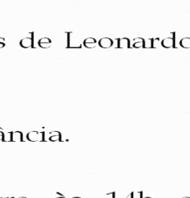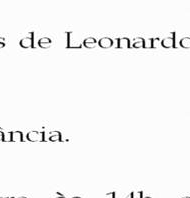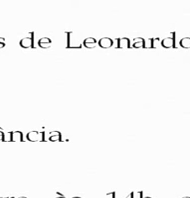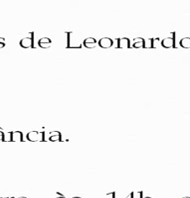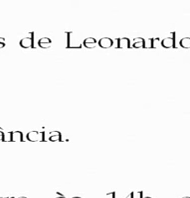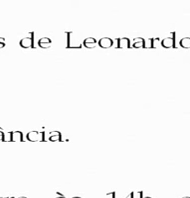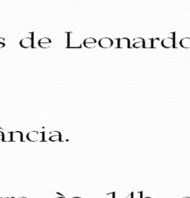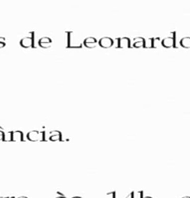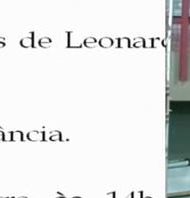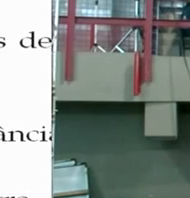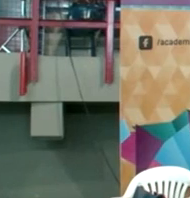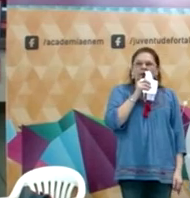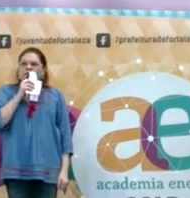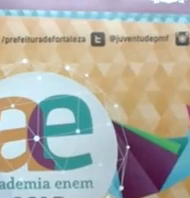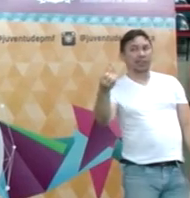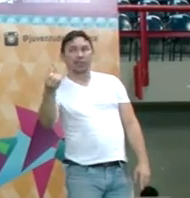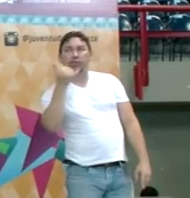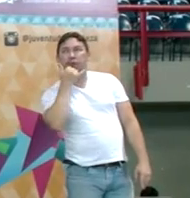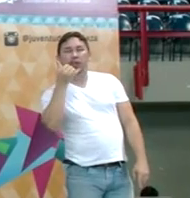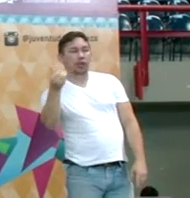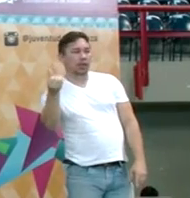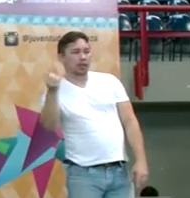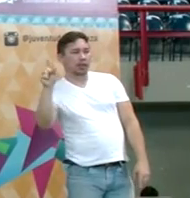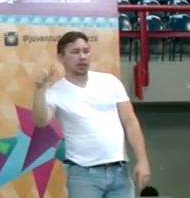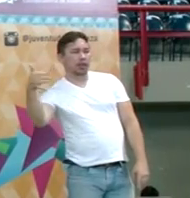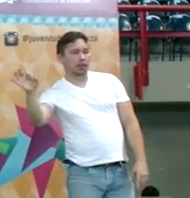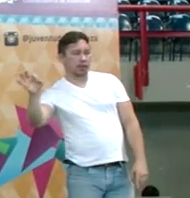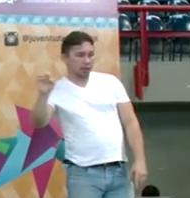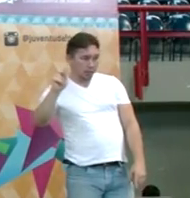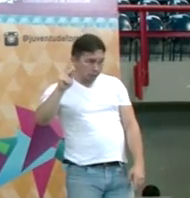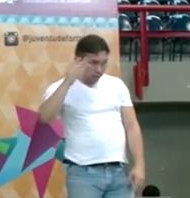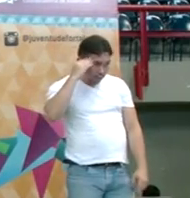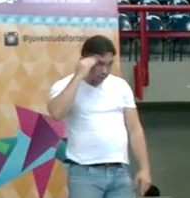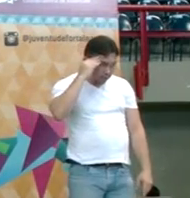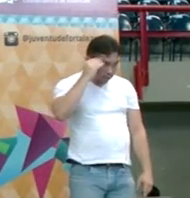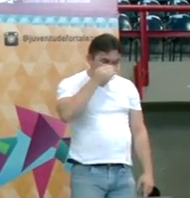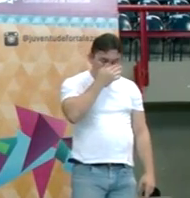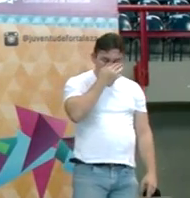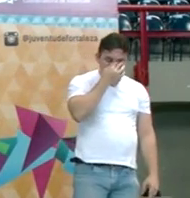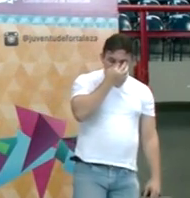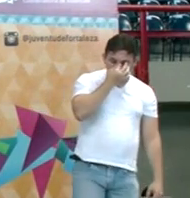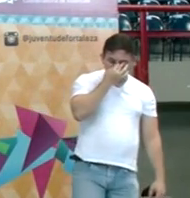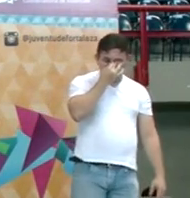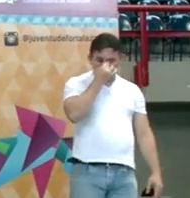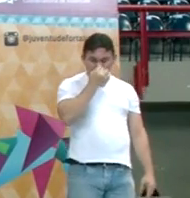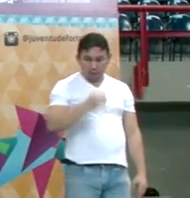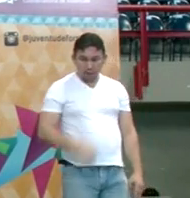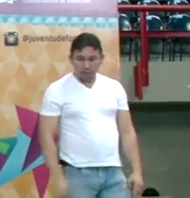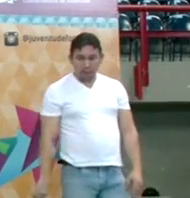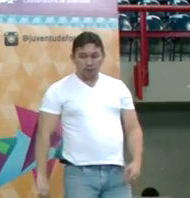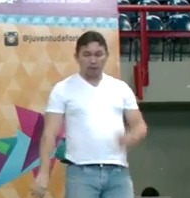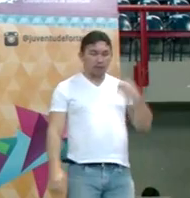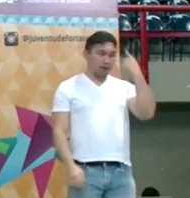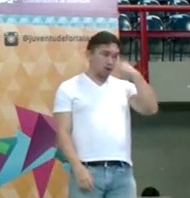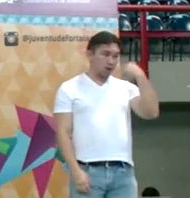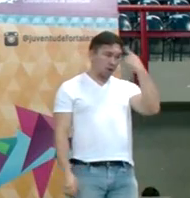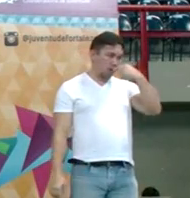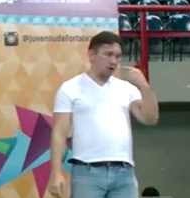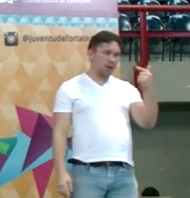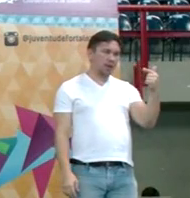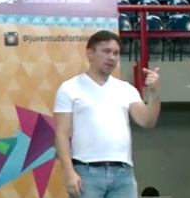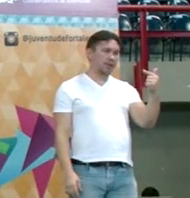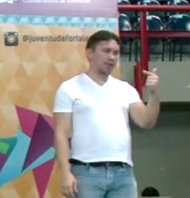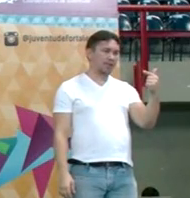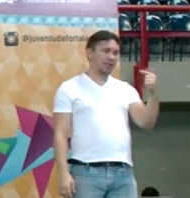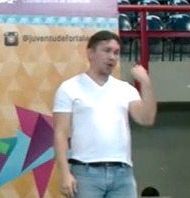14 até às 18h10. Ficou claro? Vamos aprender outra coisa. Horas não tem S.